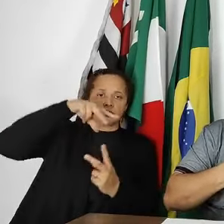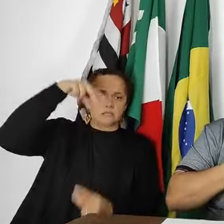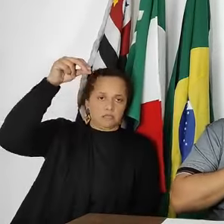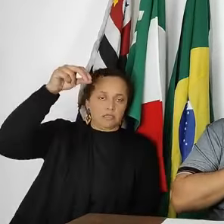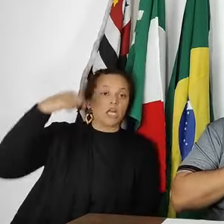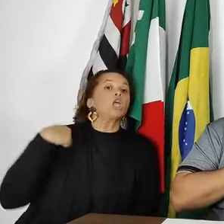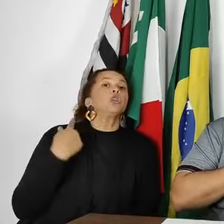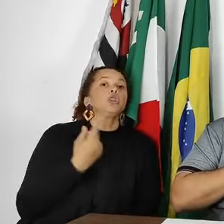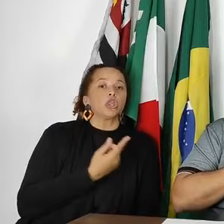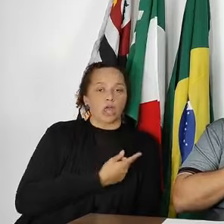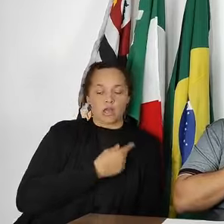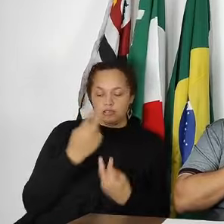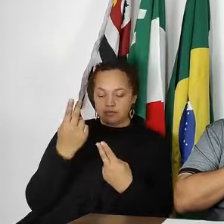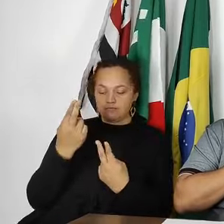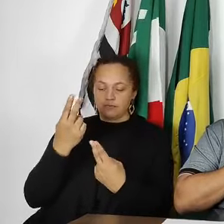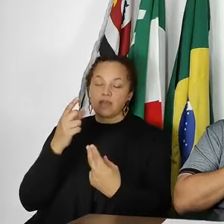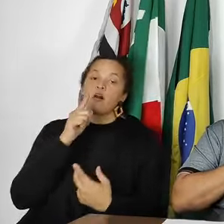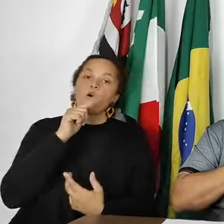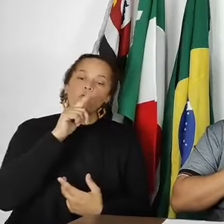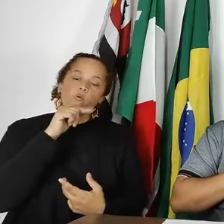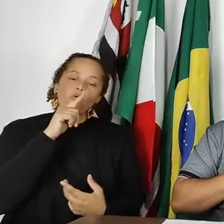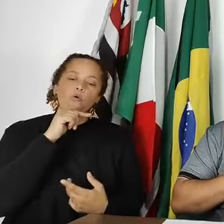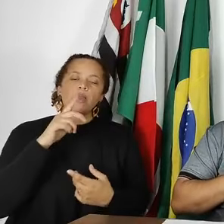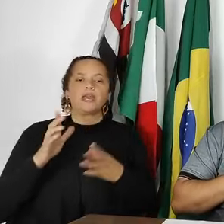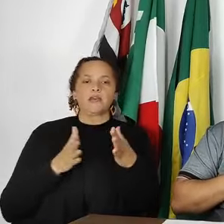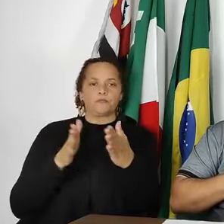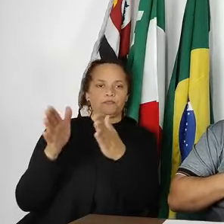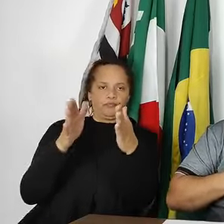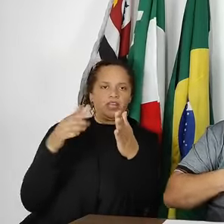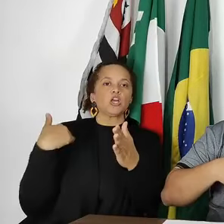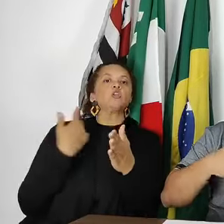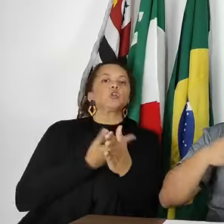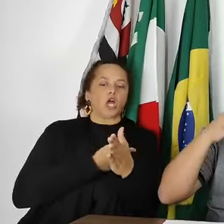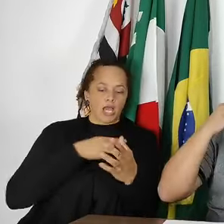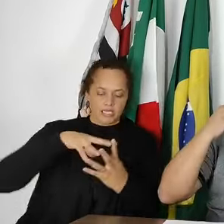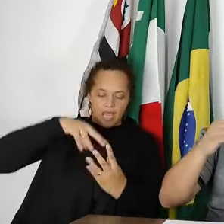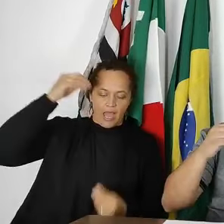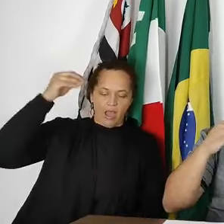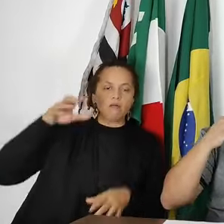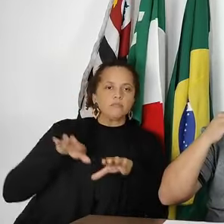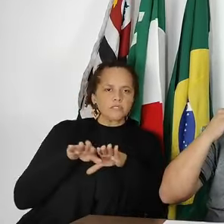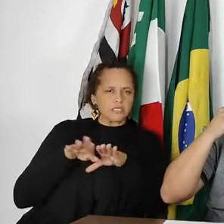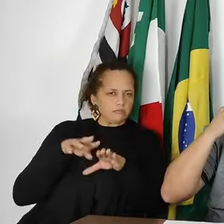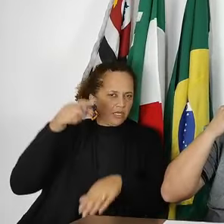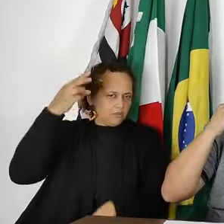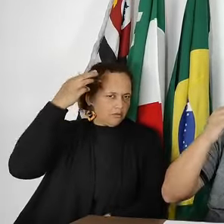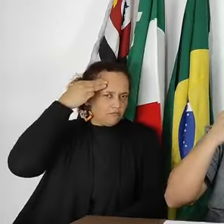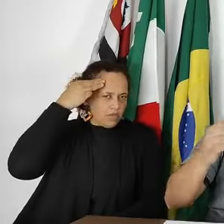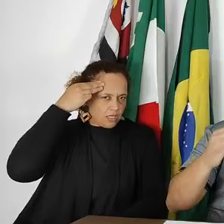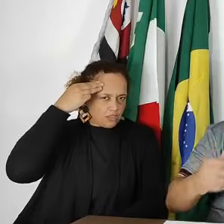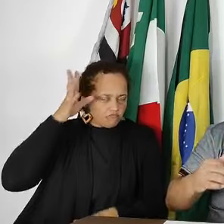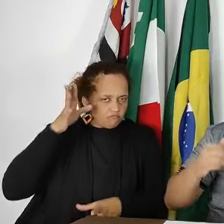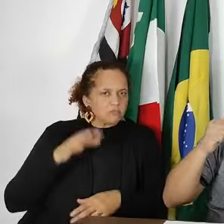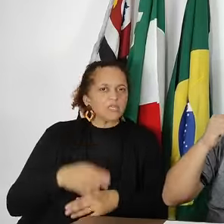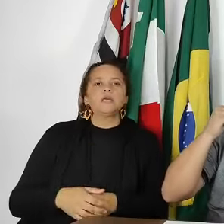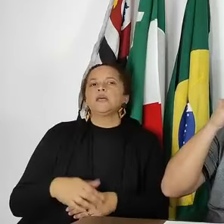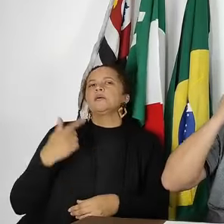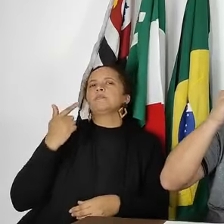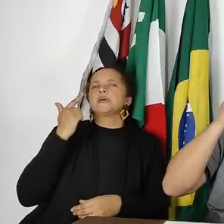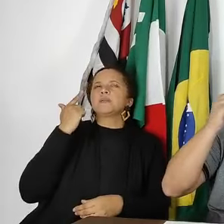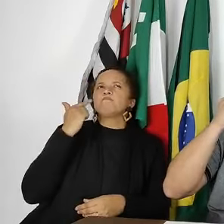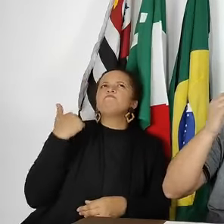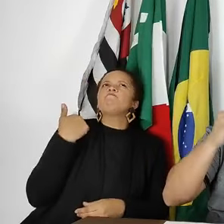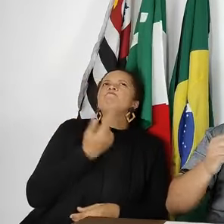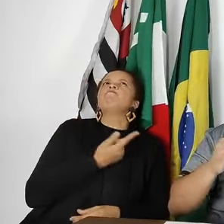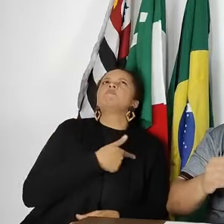rio, né? Nossa alma, nossa mente é o rio. E para a gente trazer, para a gente ter êxito